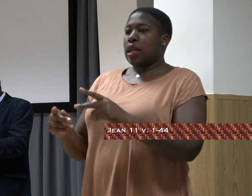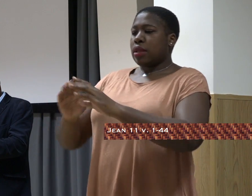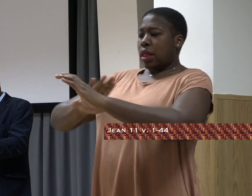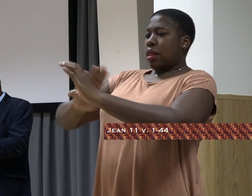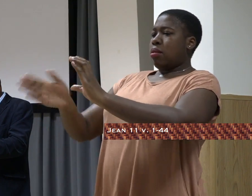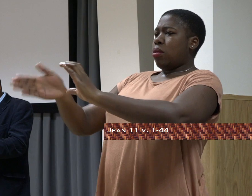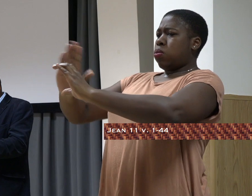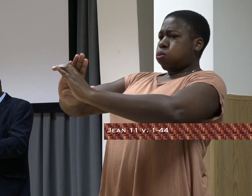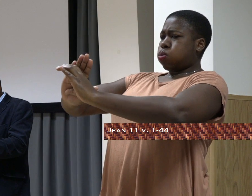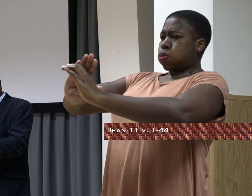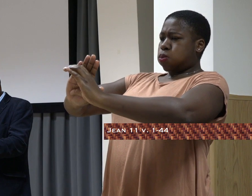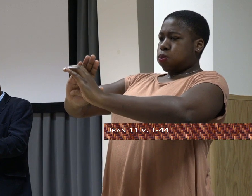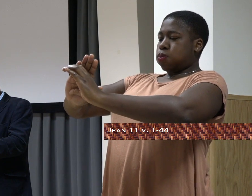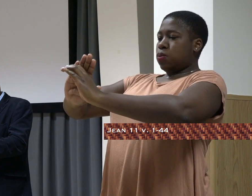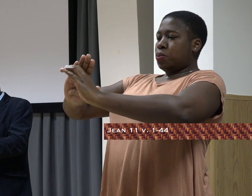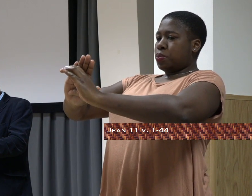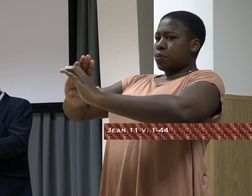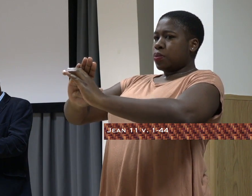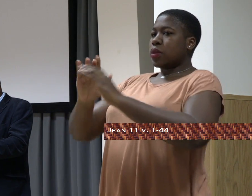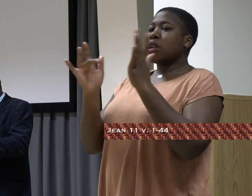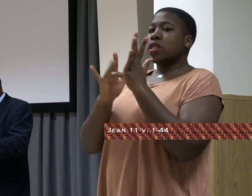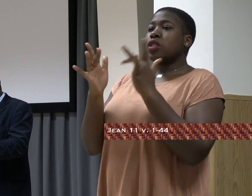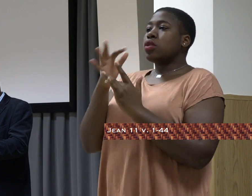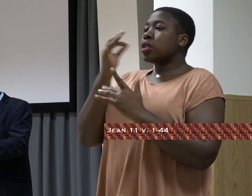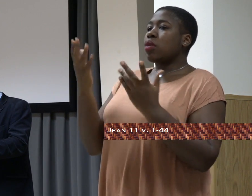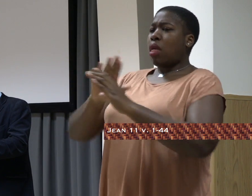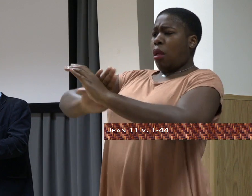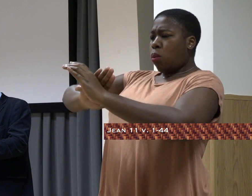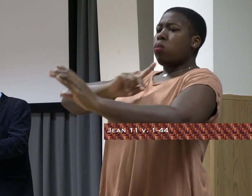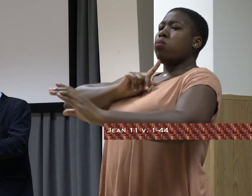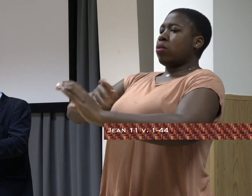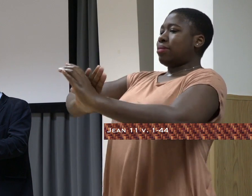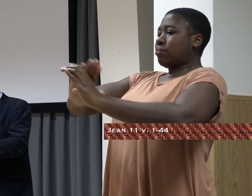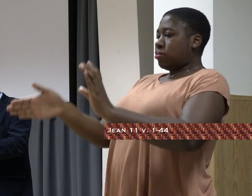placée devant. Jésus dit, ôtez la pierre.